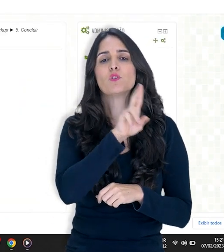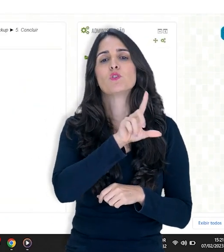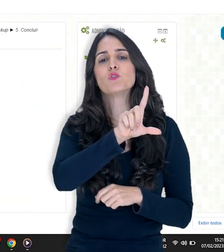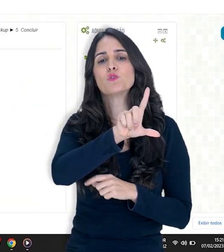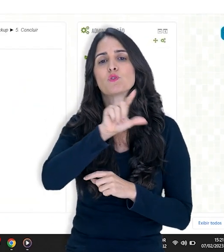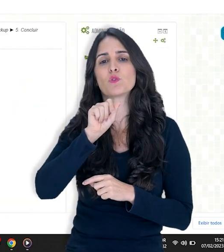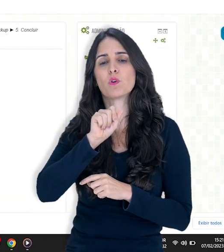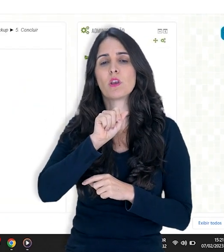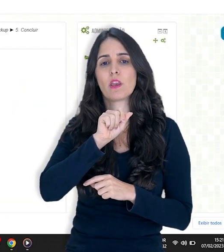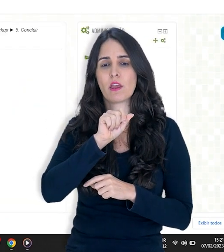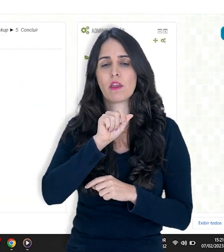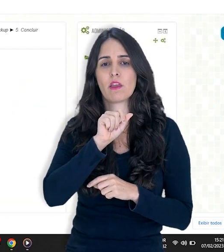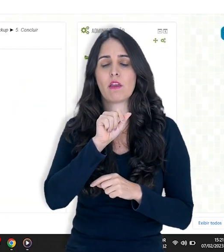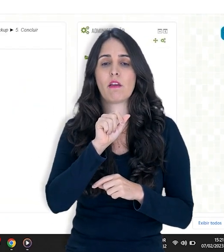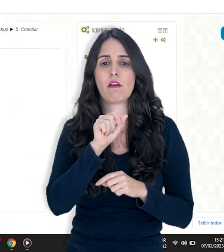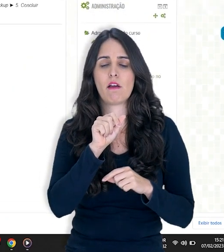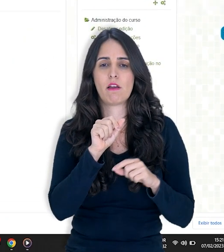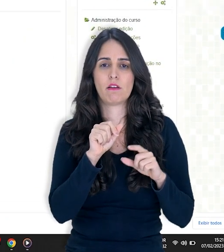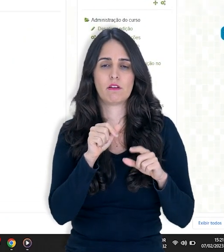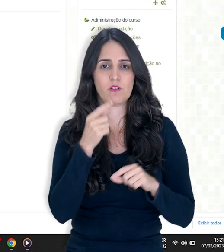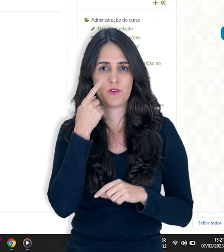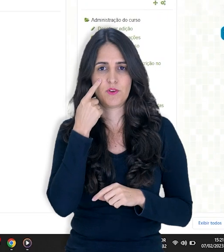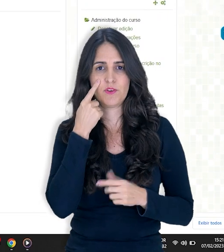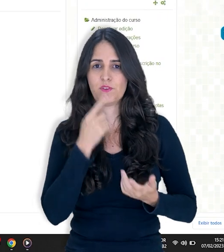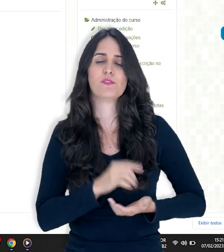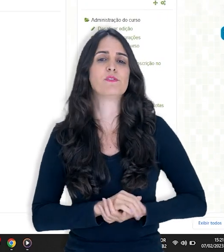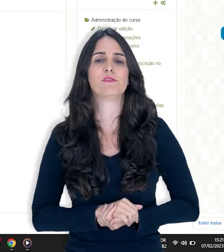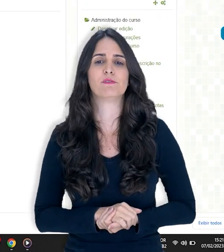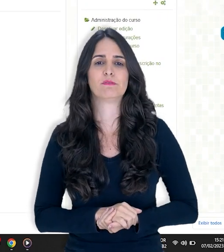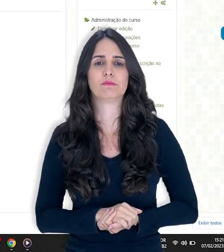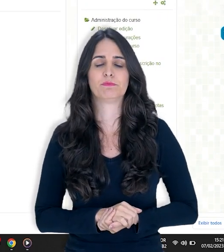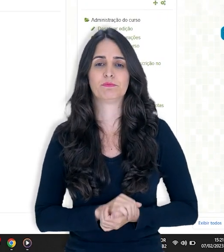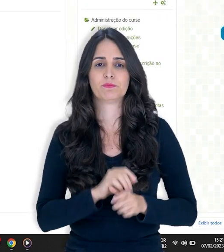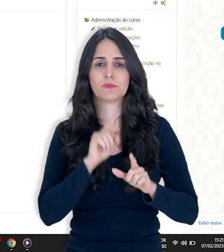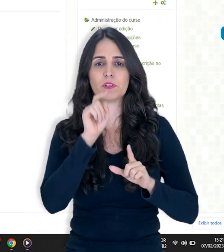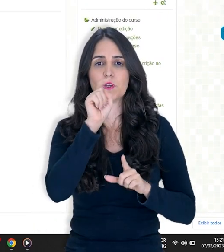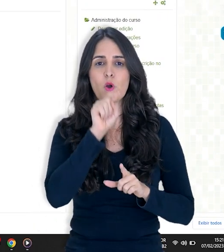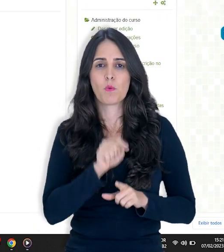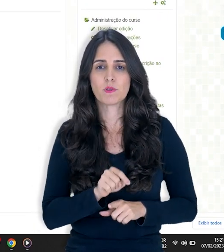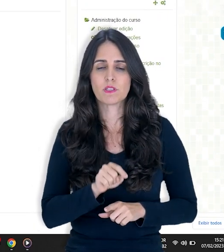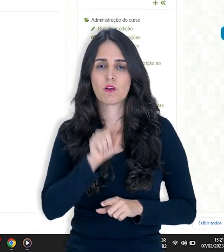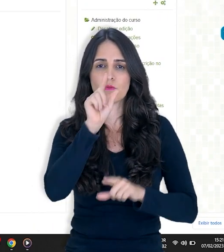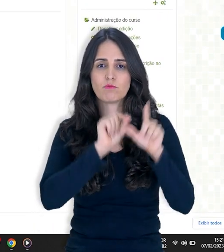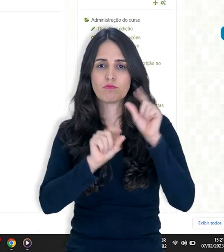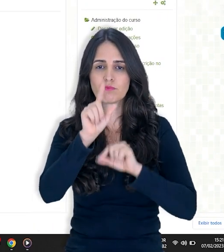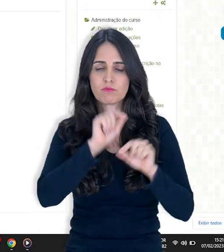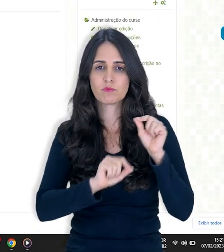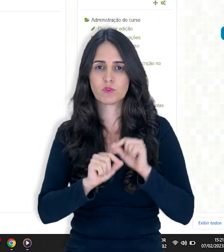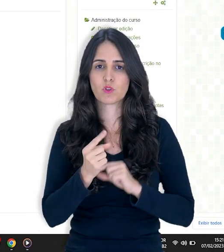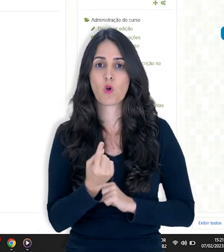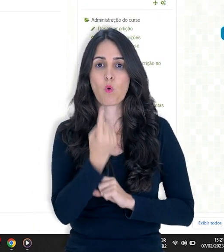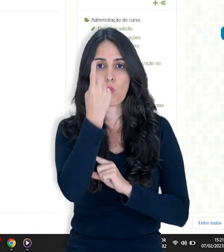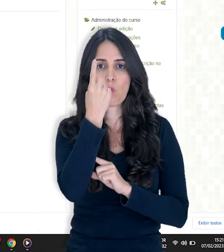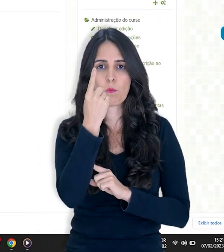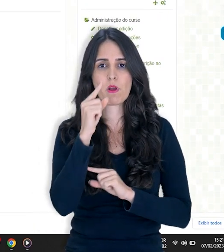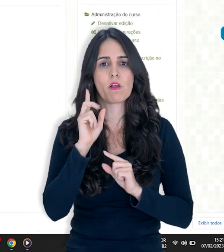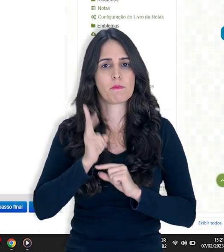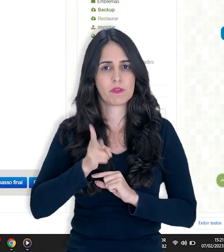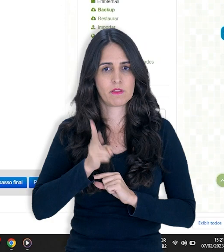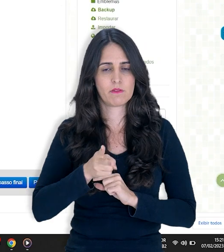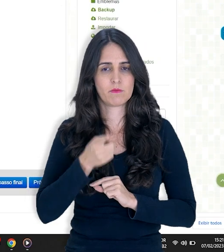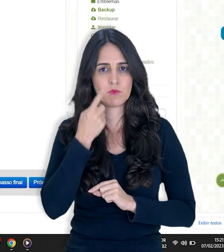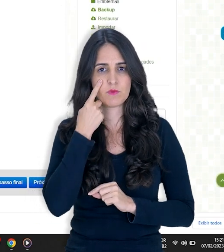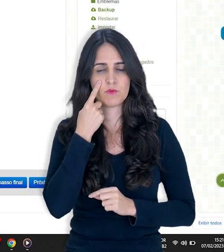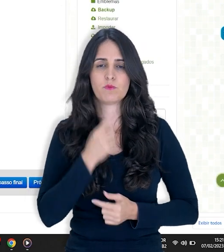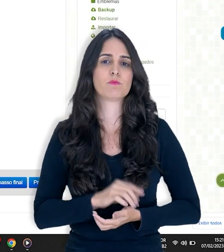Nesse caso, a gente vai desmarcar todas as opções, menos a de incluir atividades e recursos. Então, eu